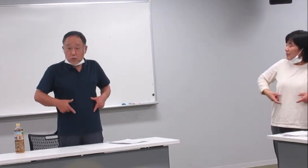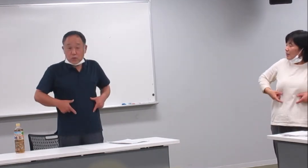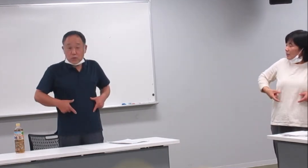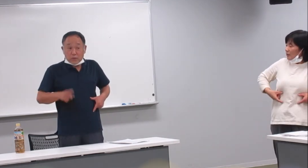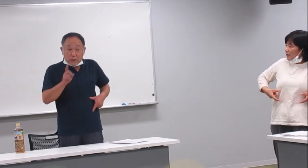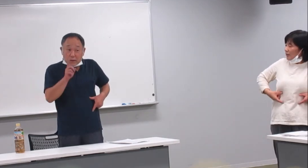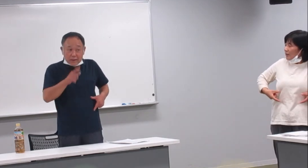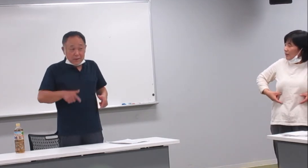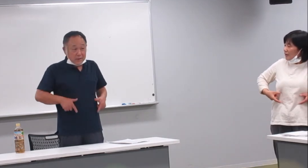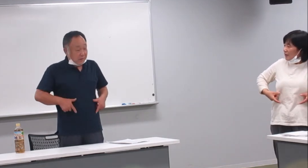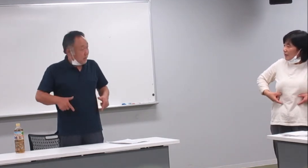熊本。